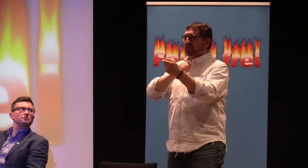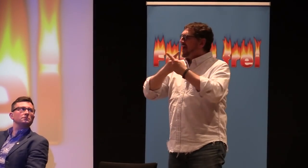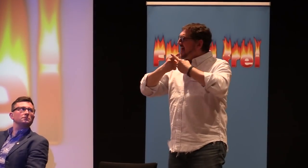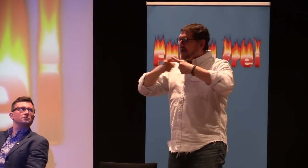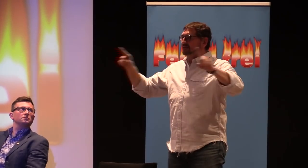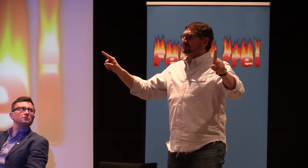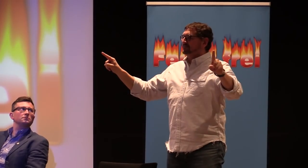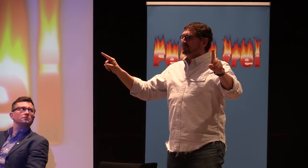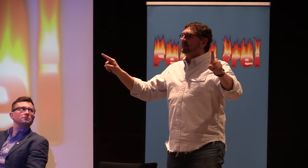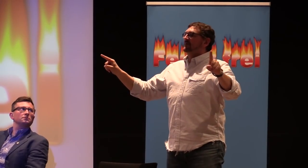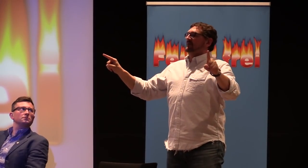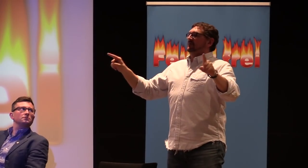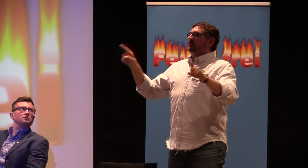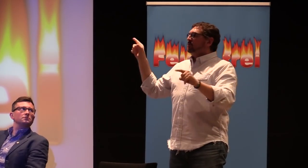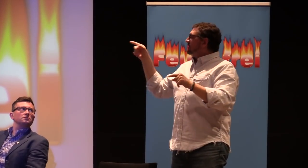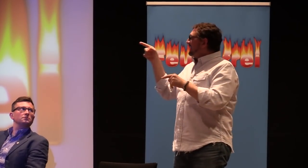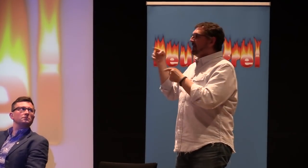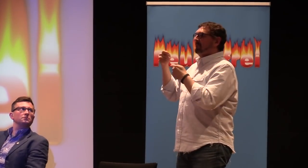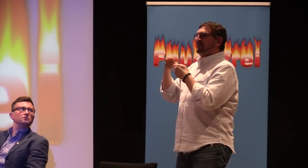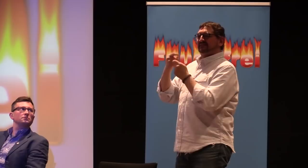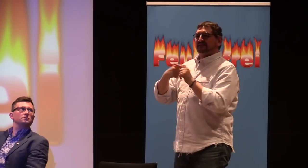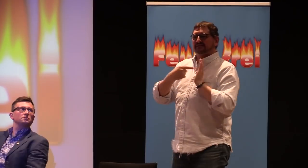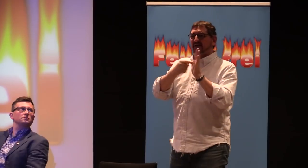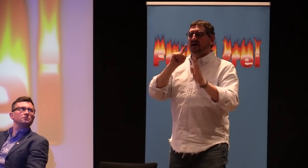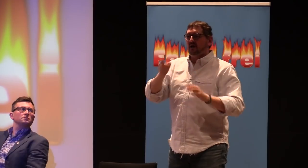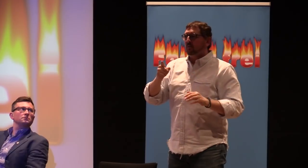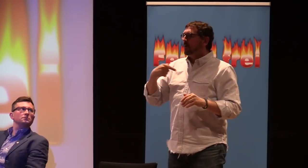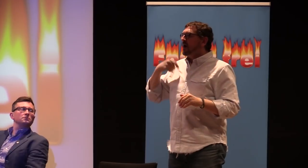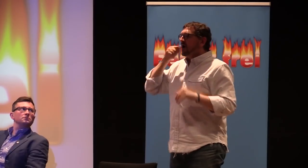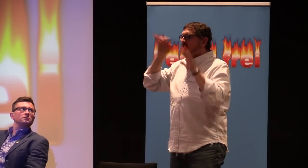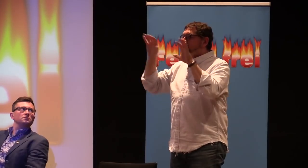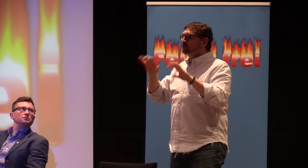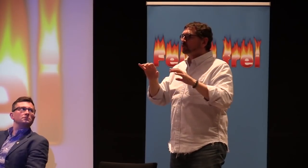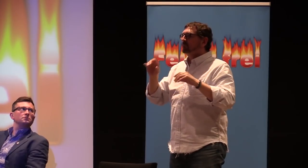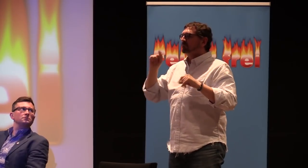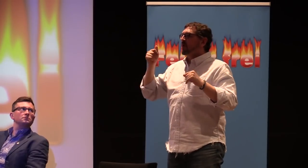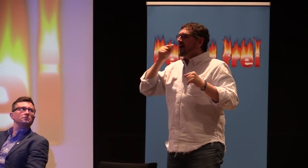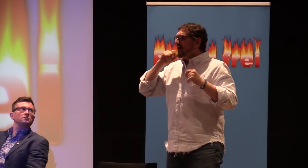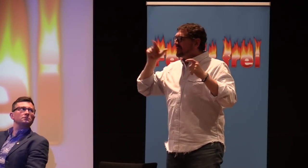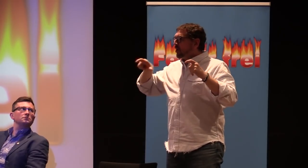Also ich hatte ja ganz am Anfang unserer Veranstaltung gezeigt, dass die Gesellschaft sich verändern wird